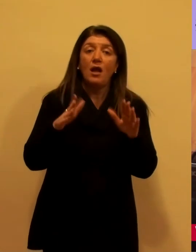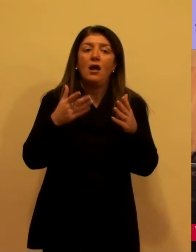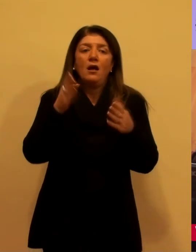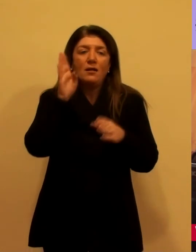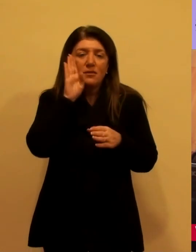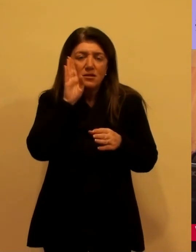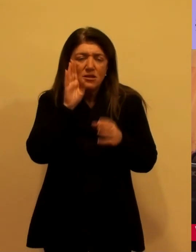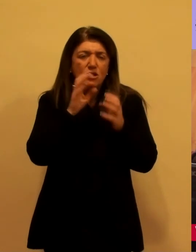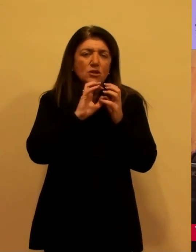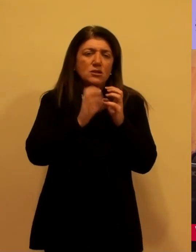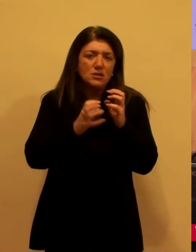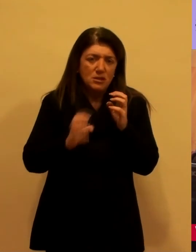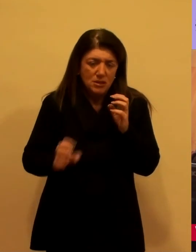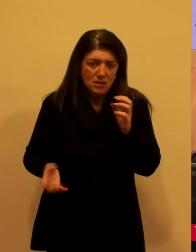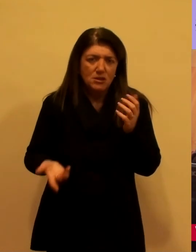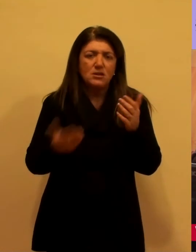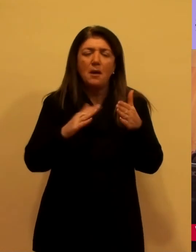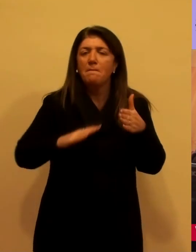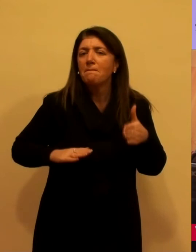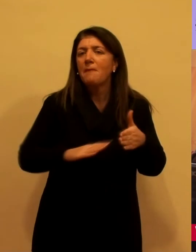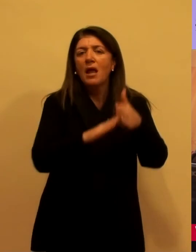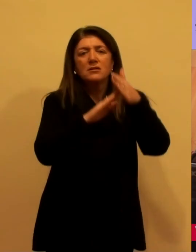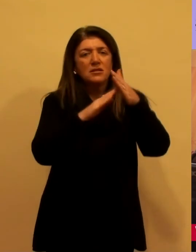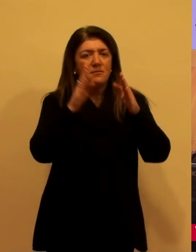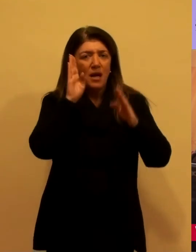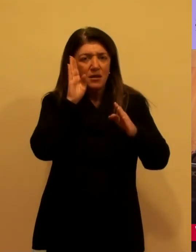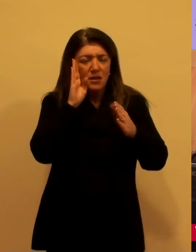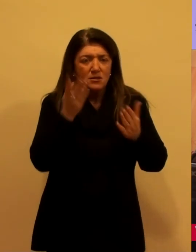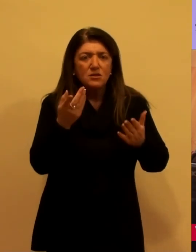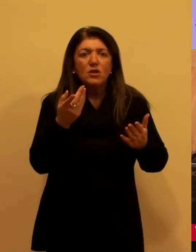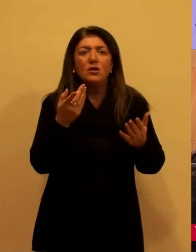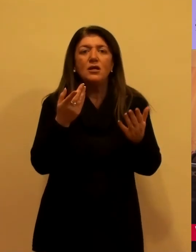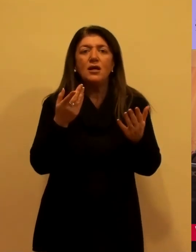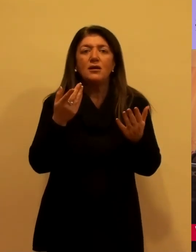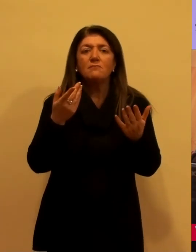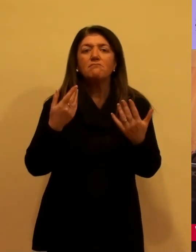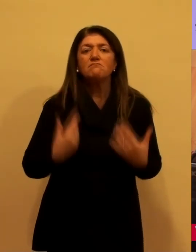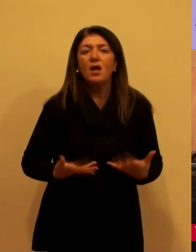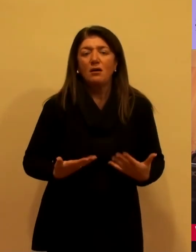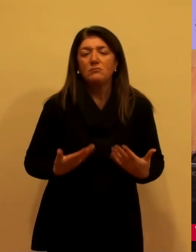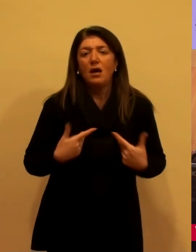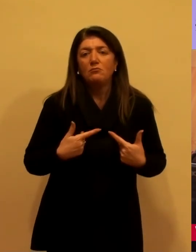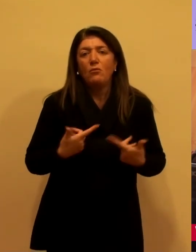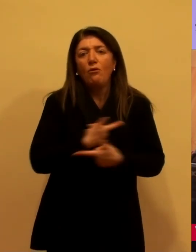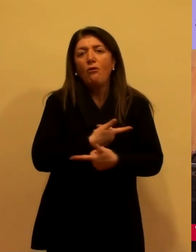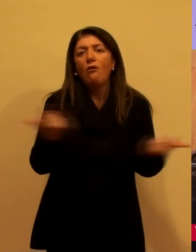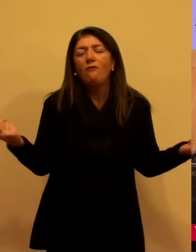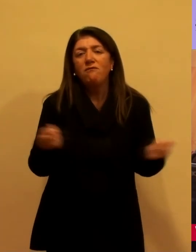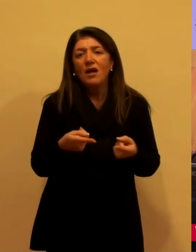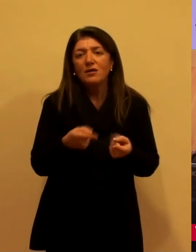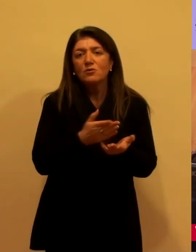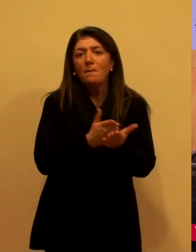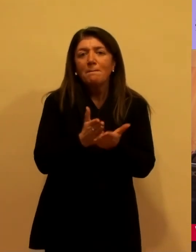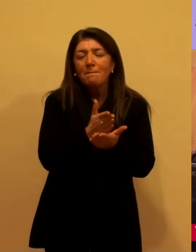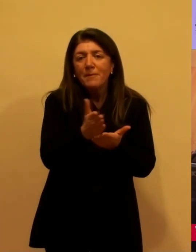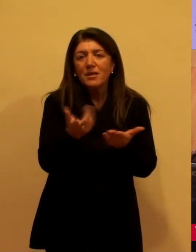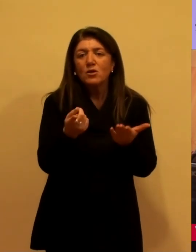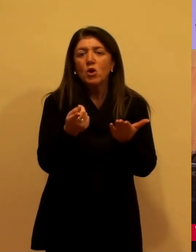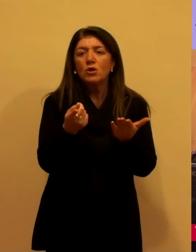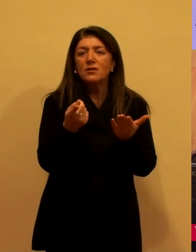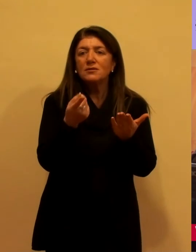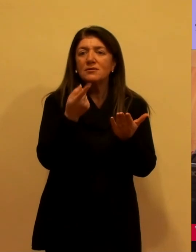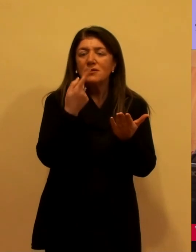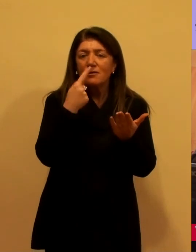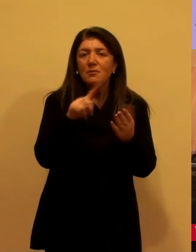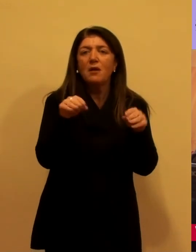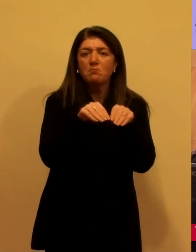appunto che si deve fare insomma in questo caso, abbiamo però offerto dei percorsi appunto anche